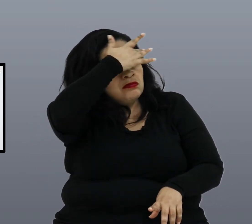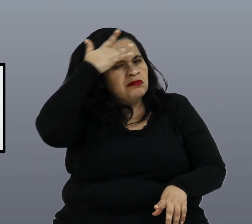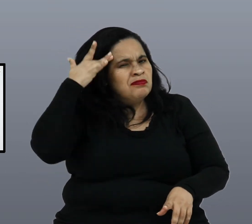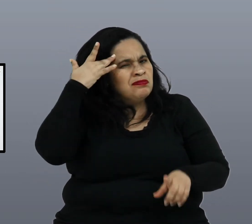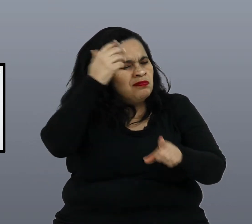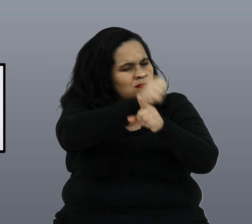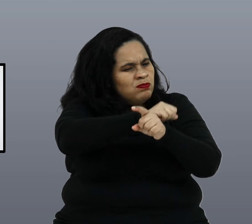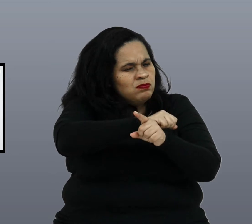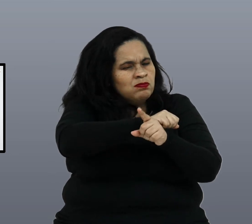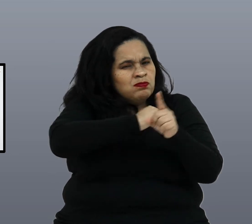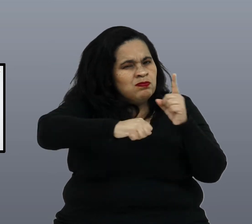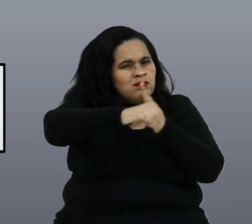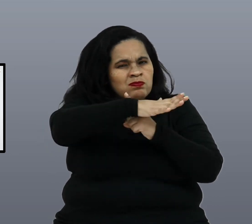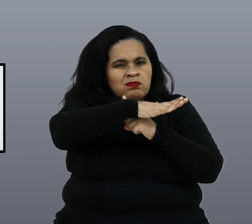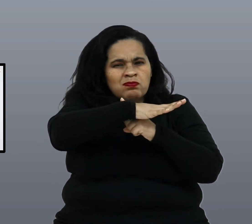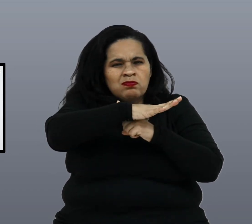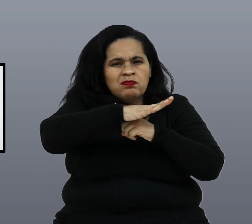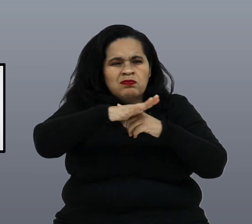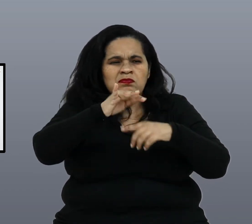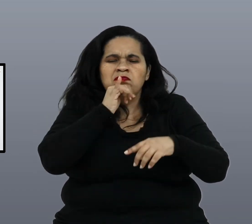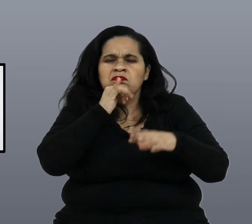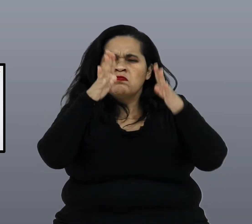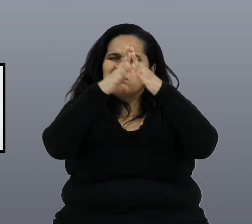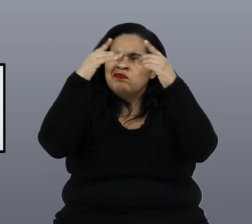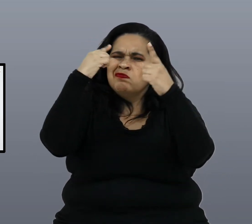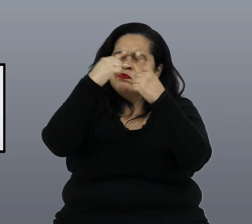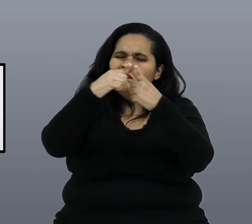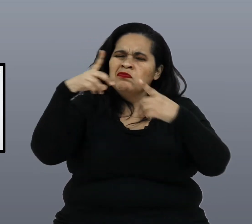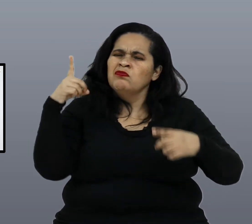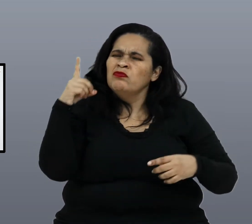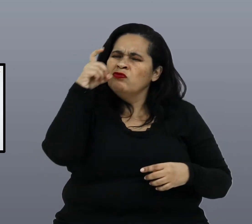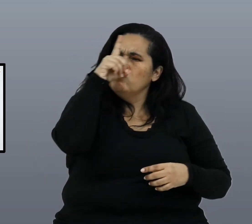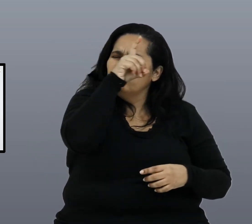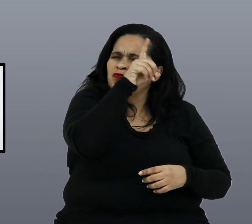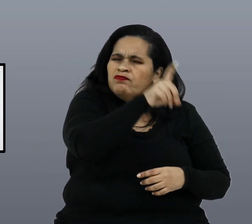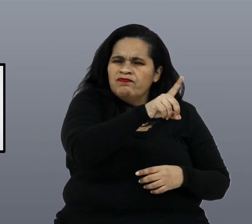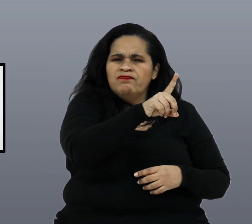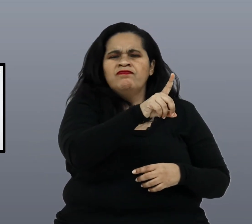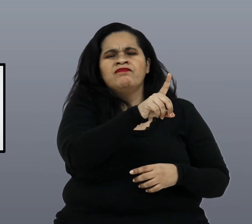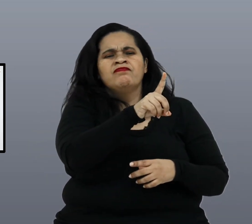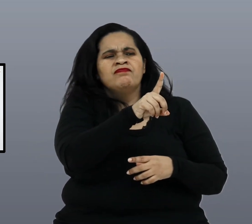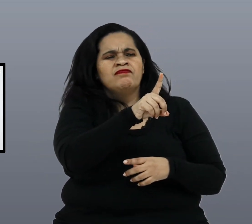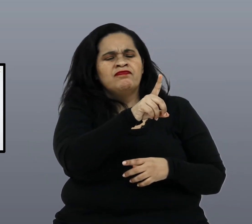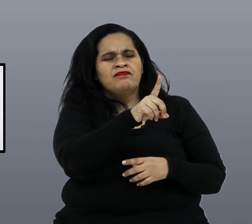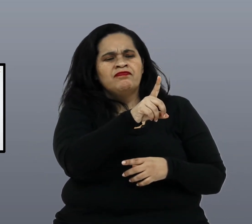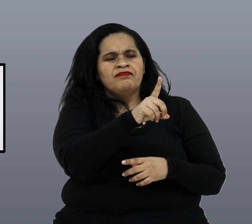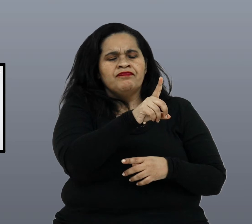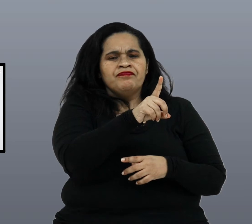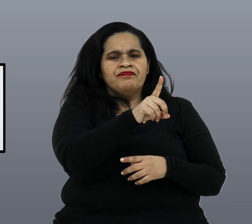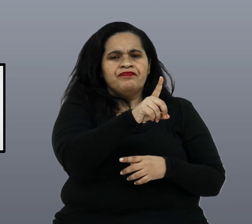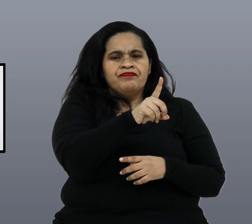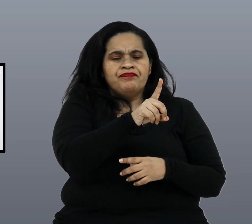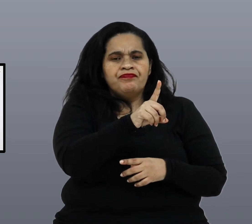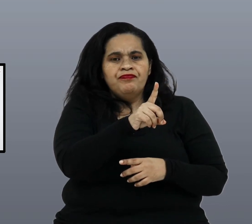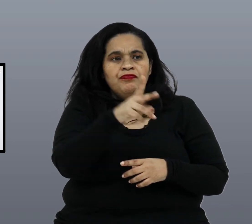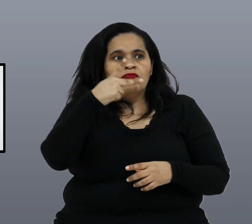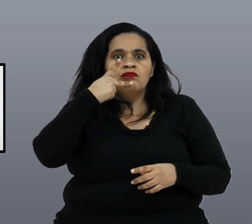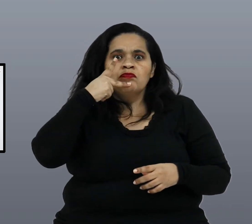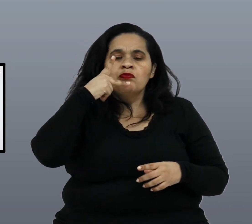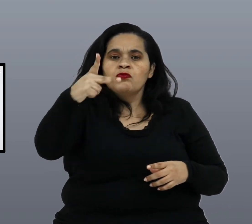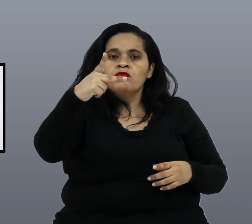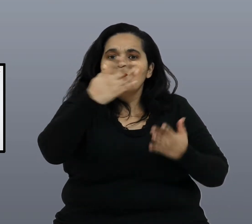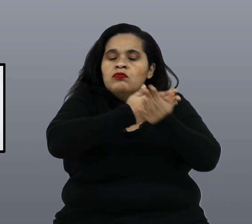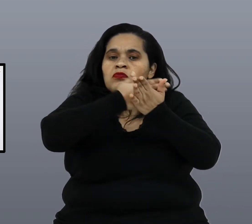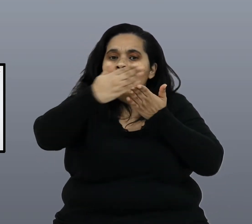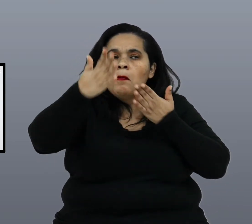que a igreja está passando momentos difíceis e ela está sendo destruída, ela está sendo menosprezada e tal, aí pela profecia você vai entender que